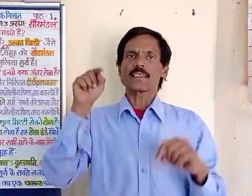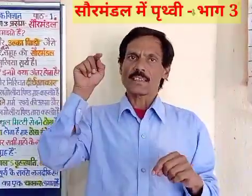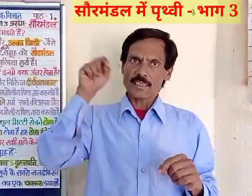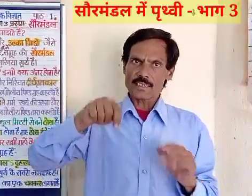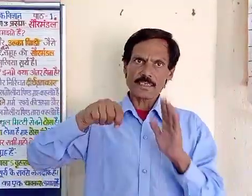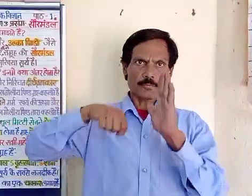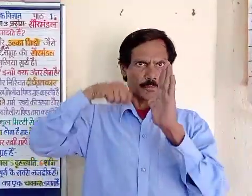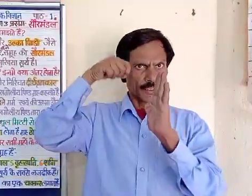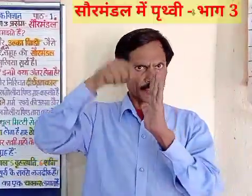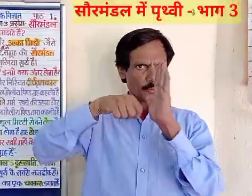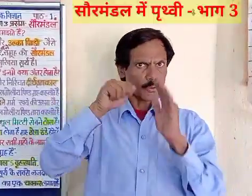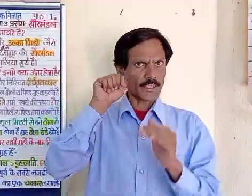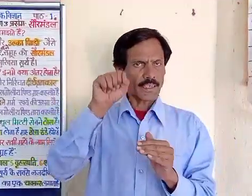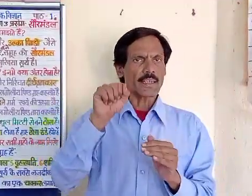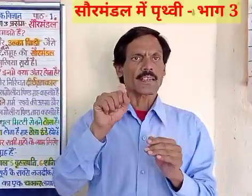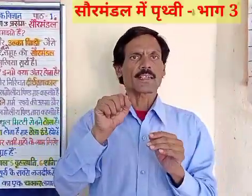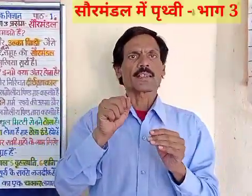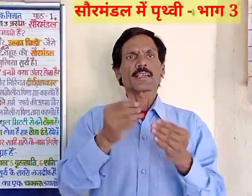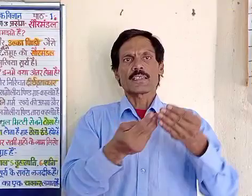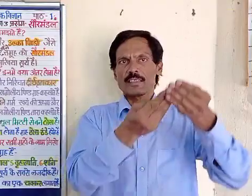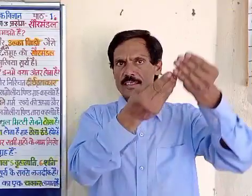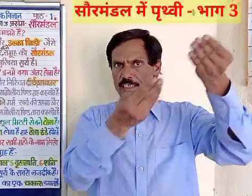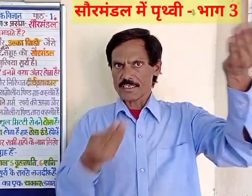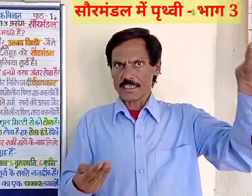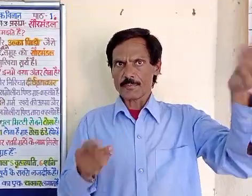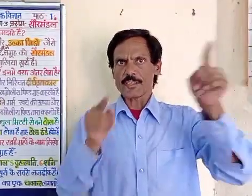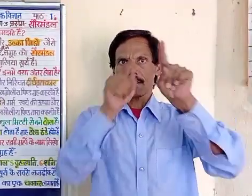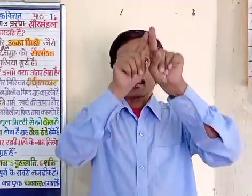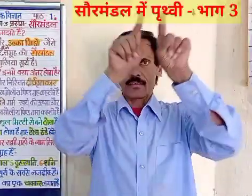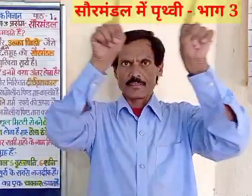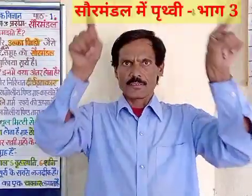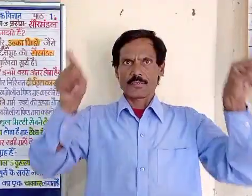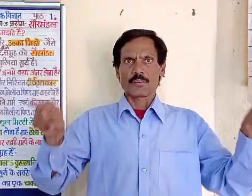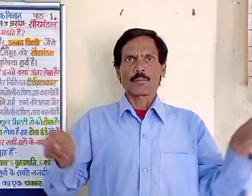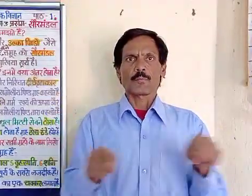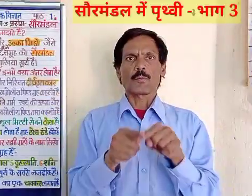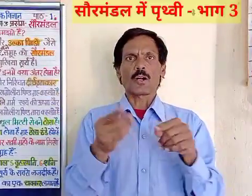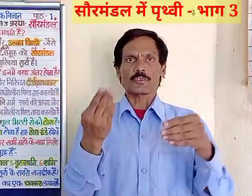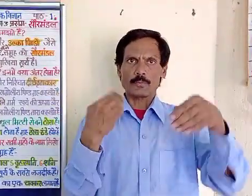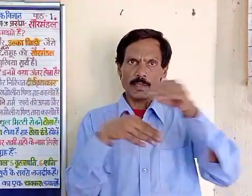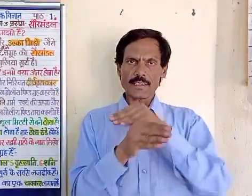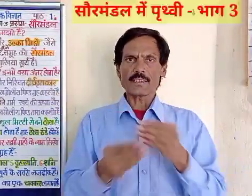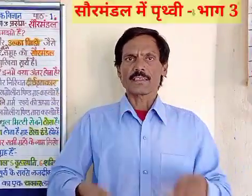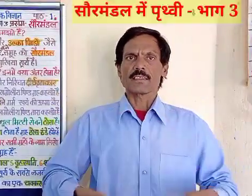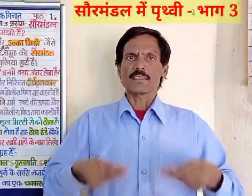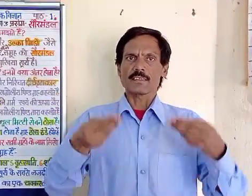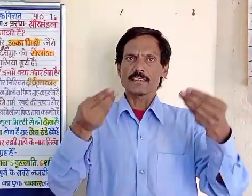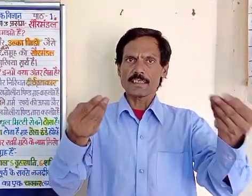लिंक इस वीडियो के डिस्क्रिप्शन बॉक्स में दी गई